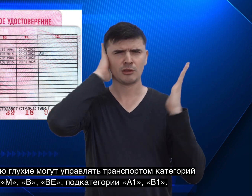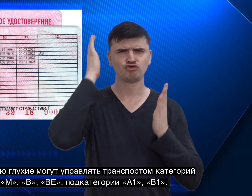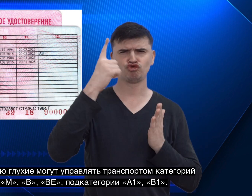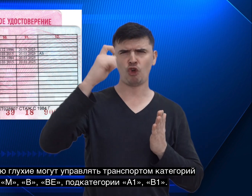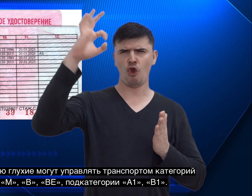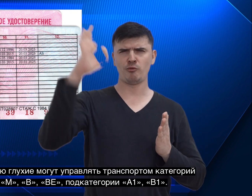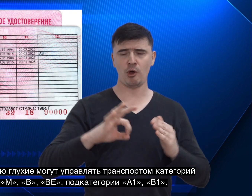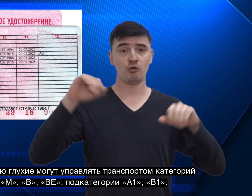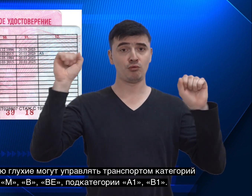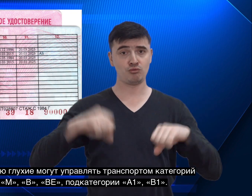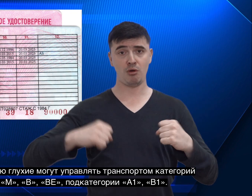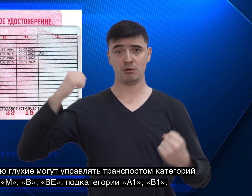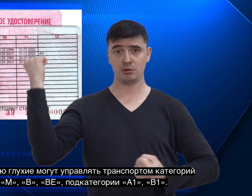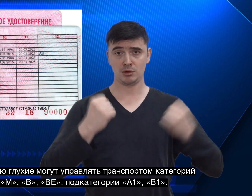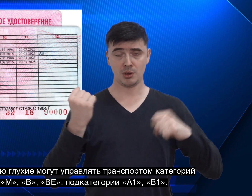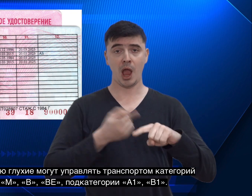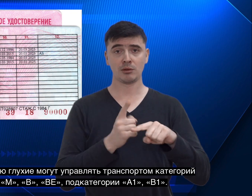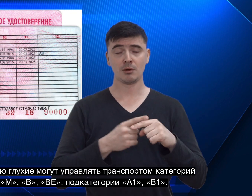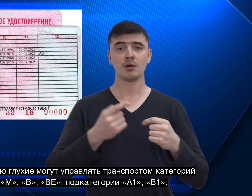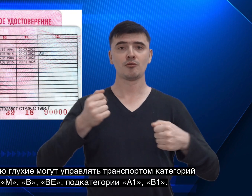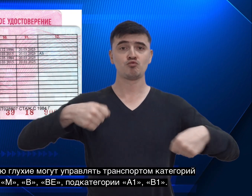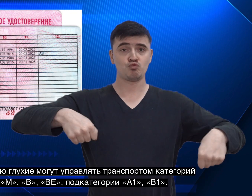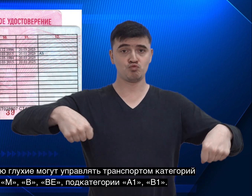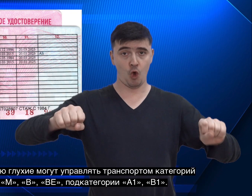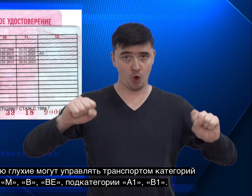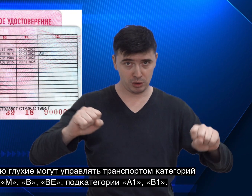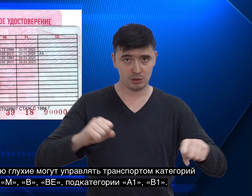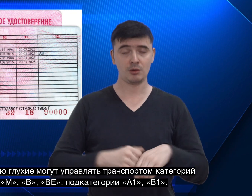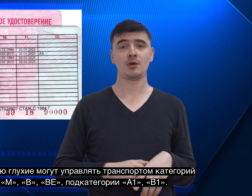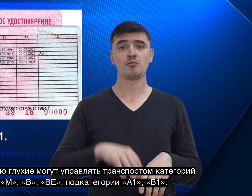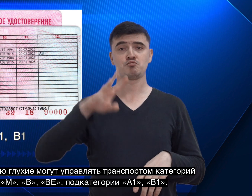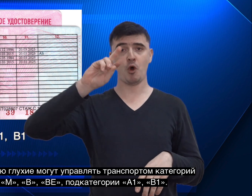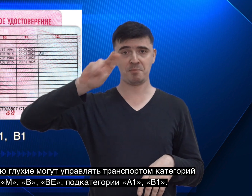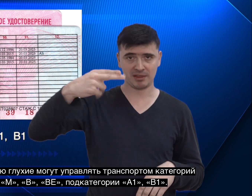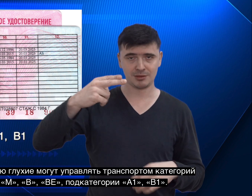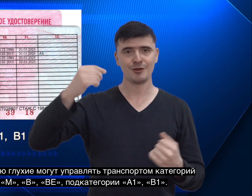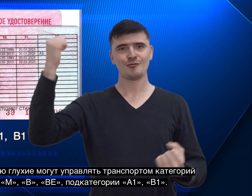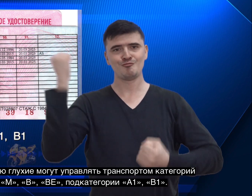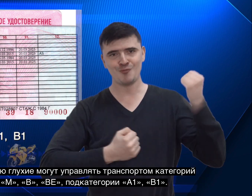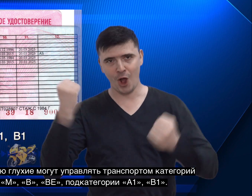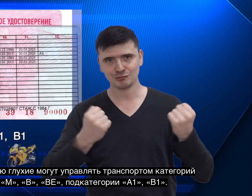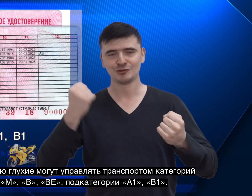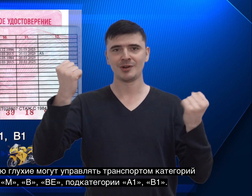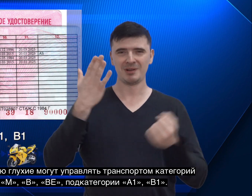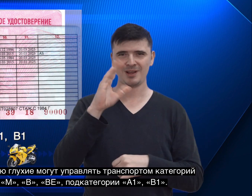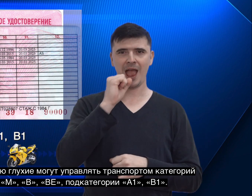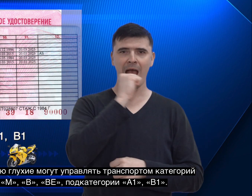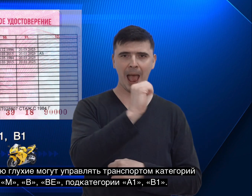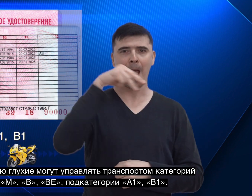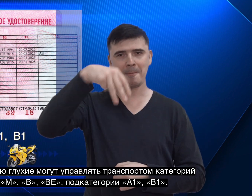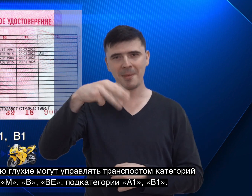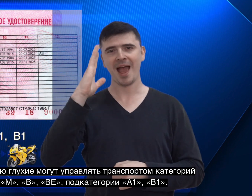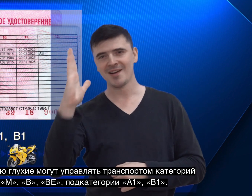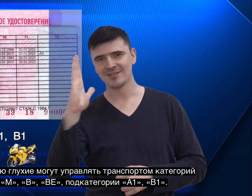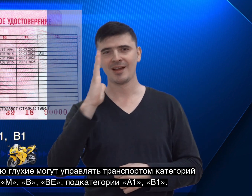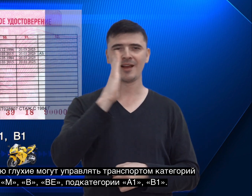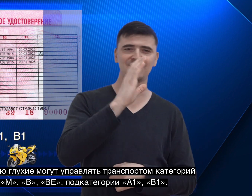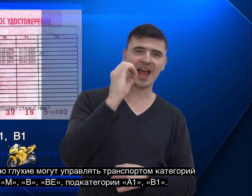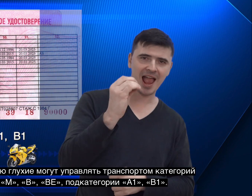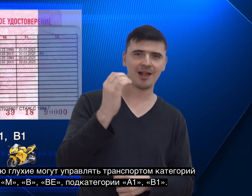Россия не приезжает Так, извините.